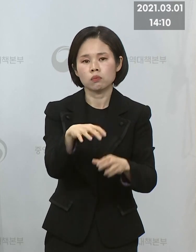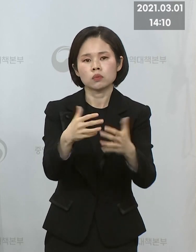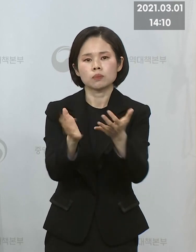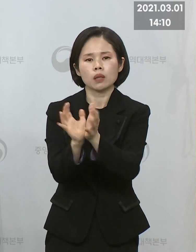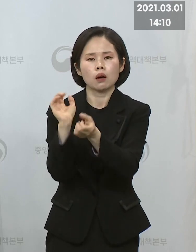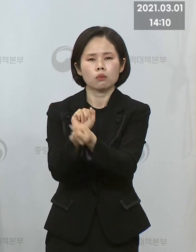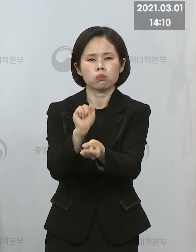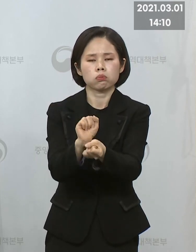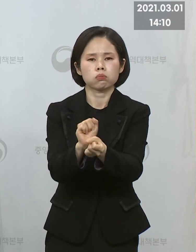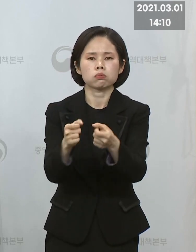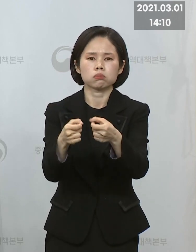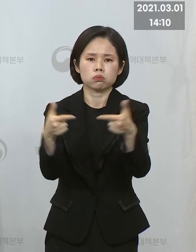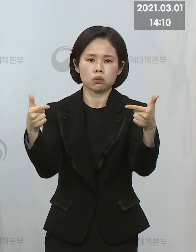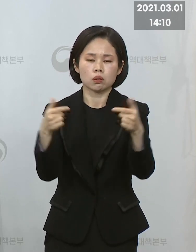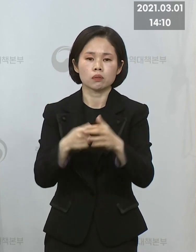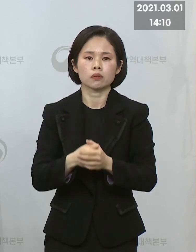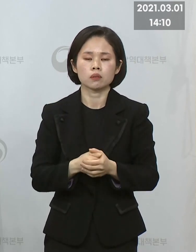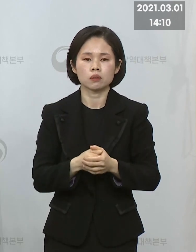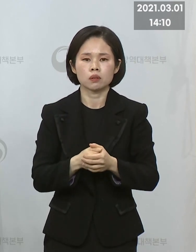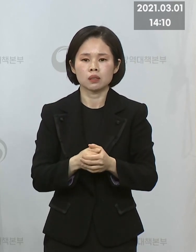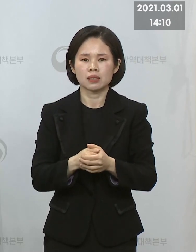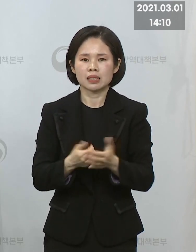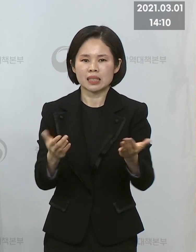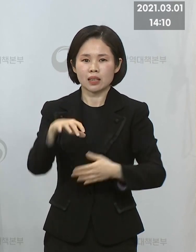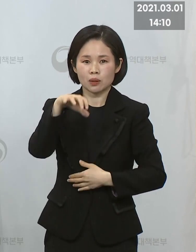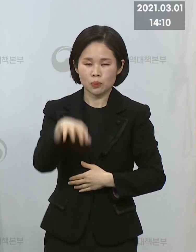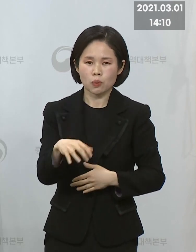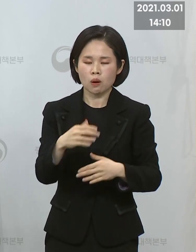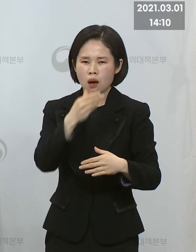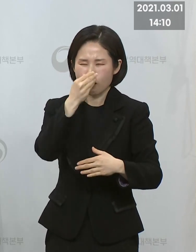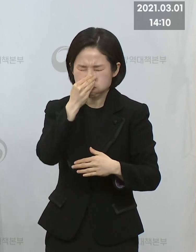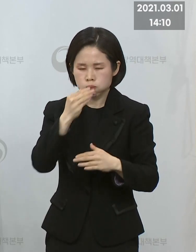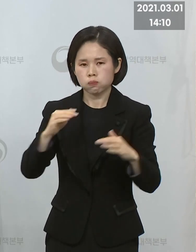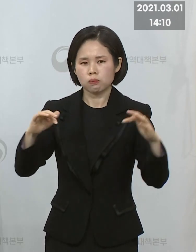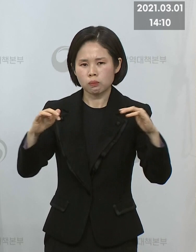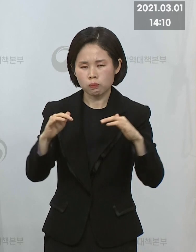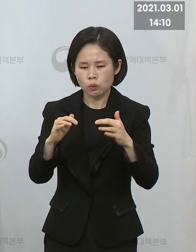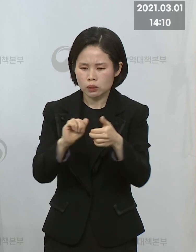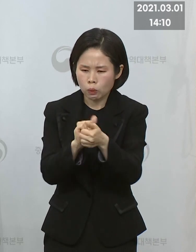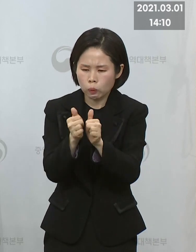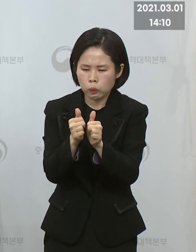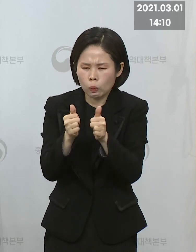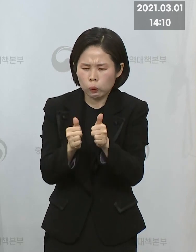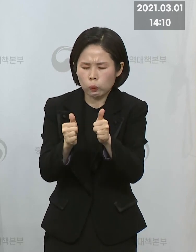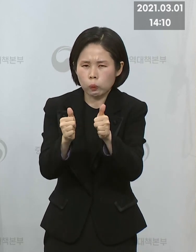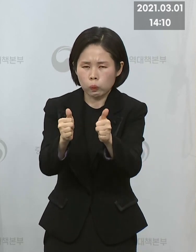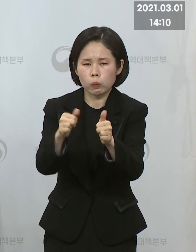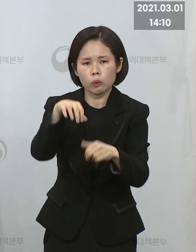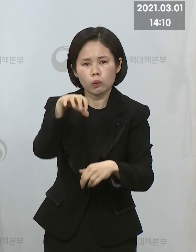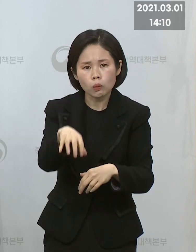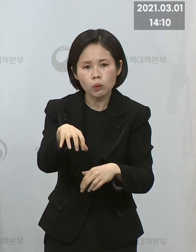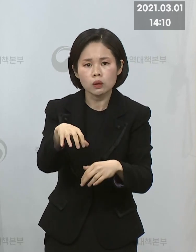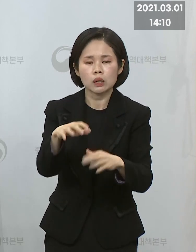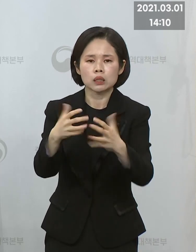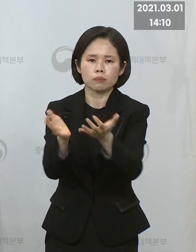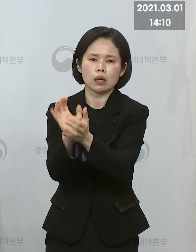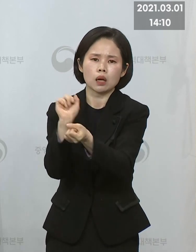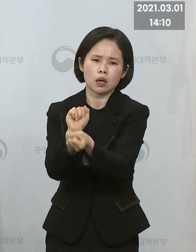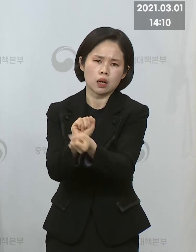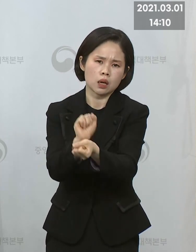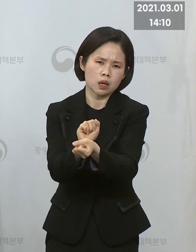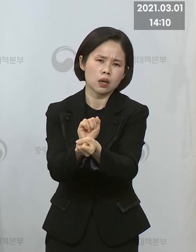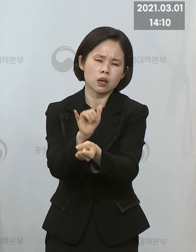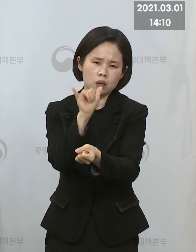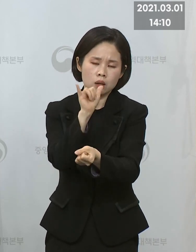증가하고 있습니다. 산밀 작업 환경의 중소규모의 제조업 사업장에서 집단 감염이 증가하고